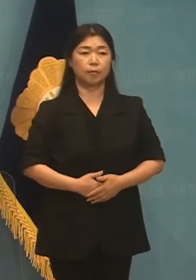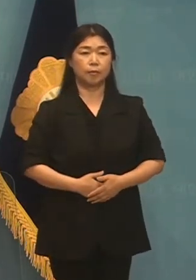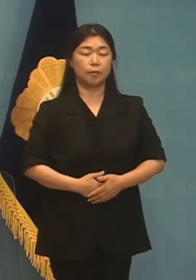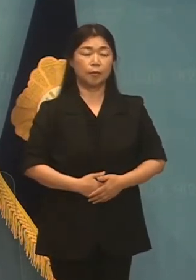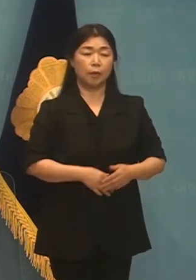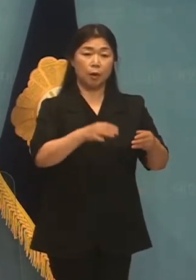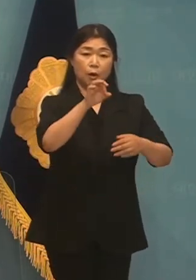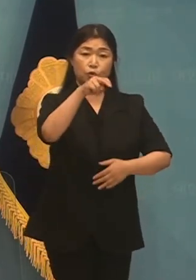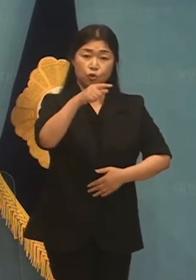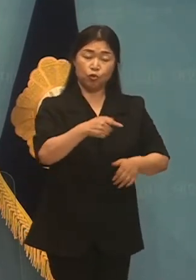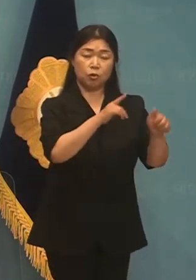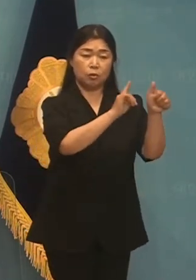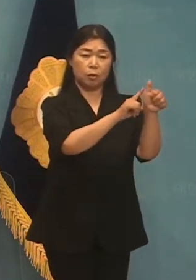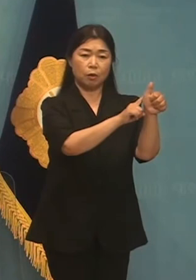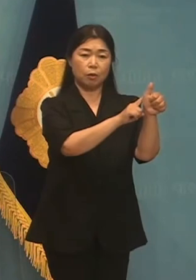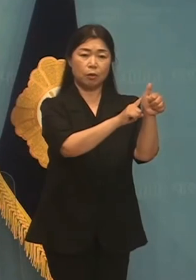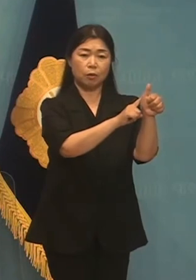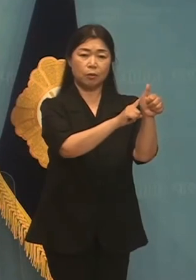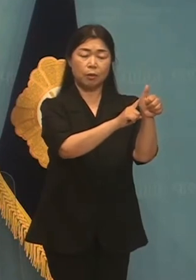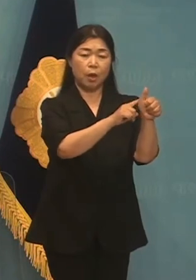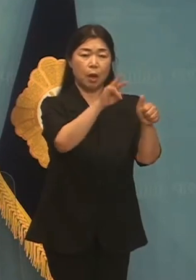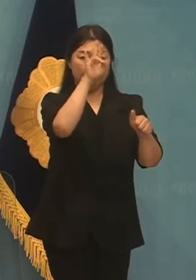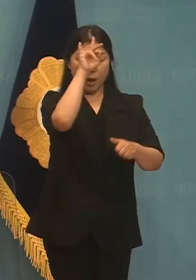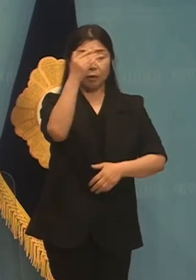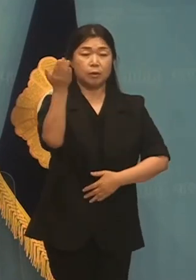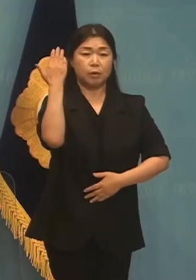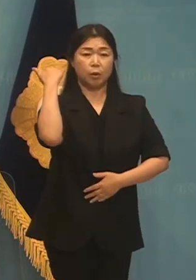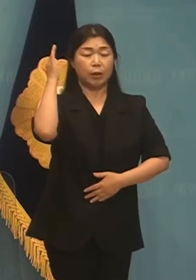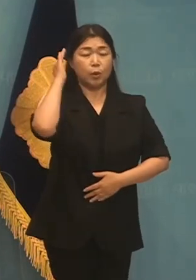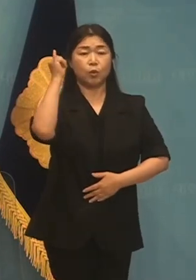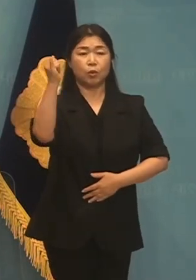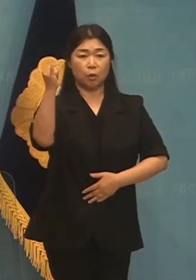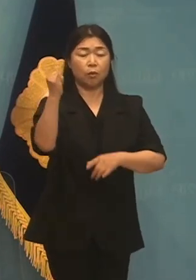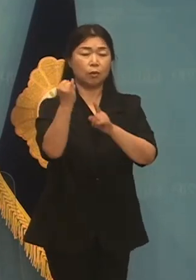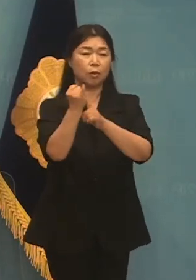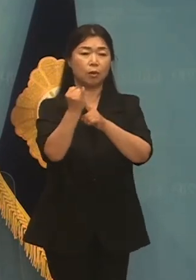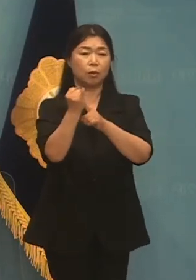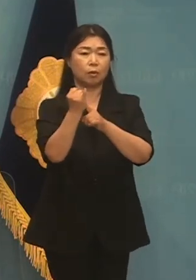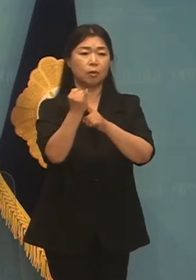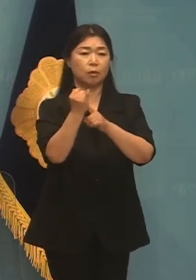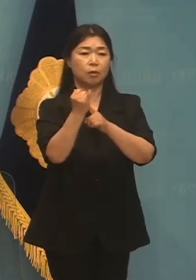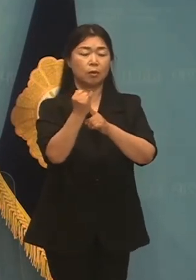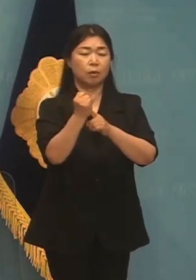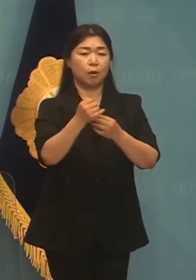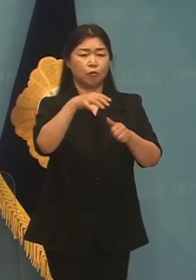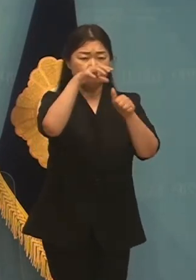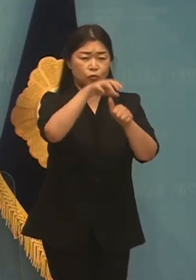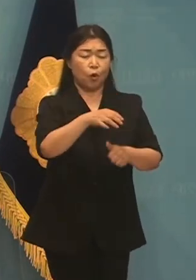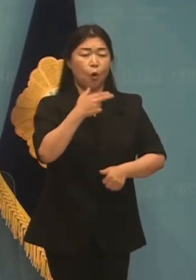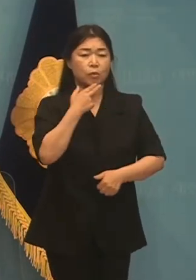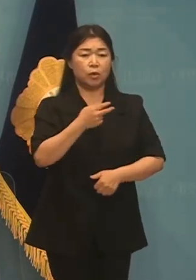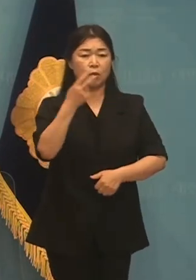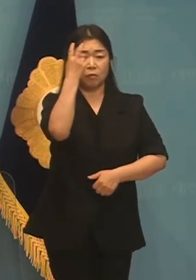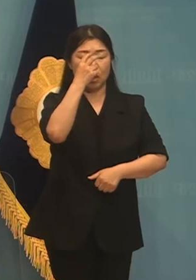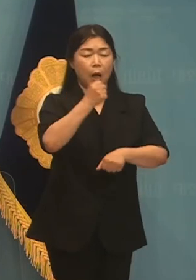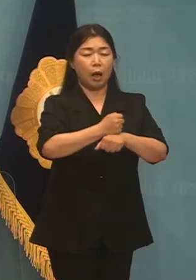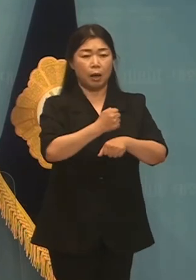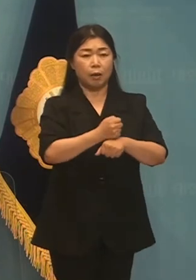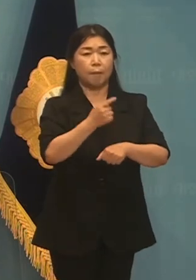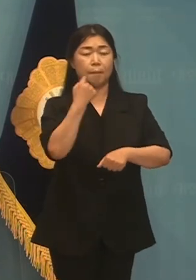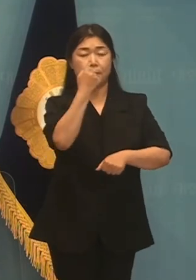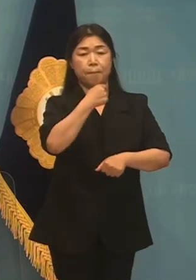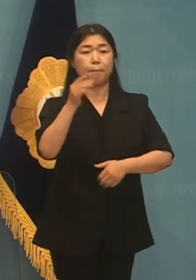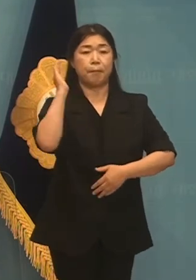더욱이 윤석열 예비 후보는 박근혜 전 대통령을 불구속 수사하려고 했다면서